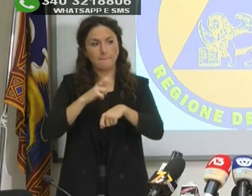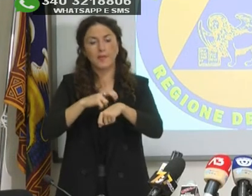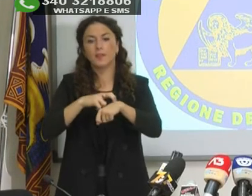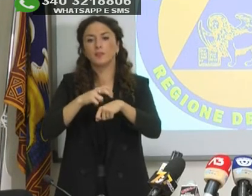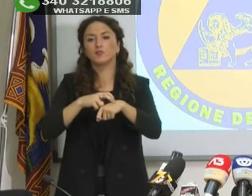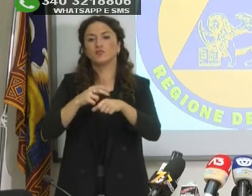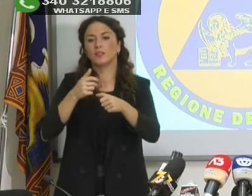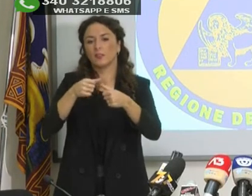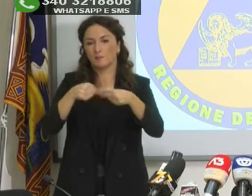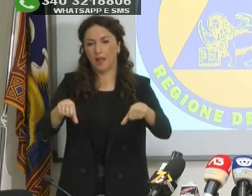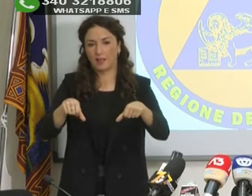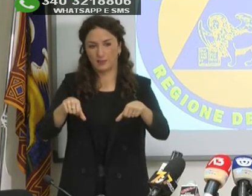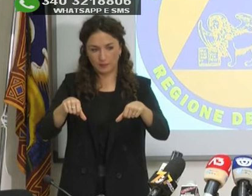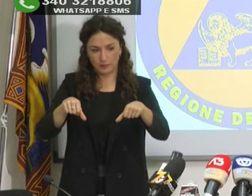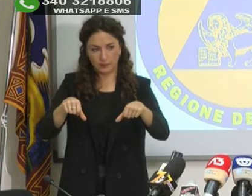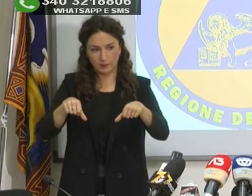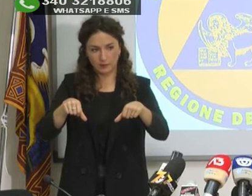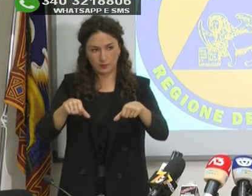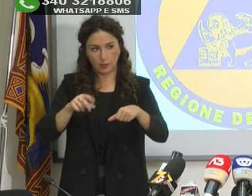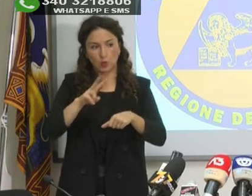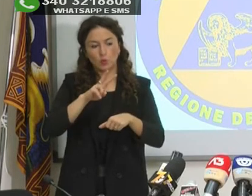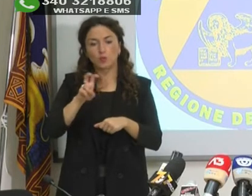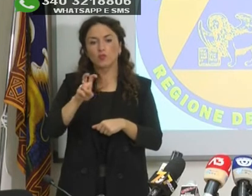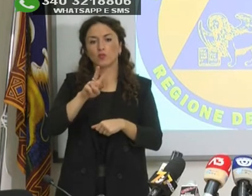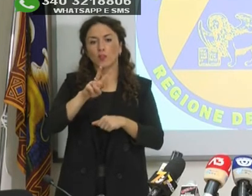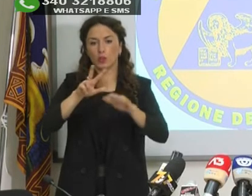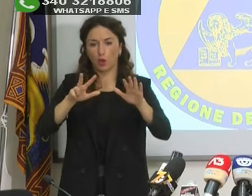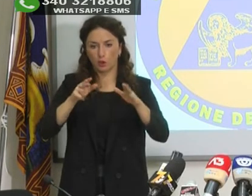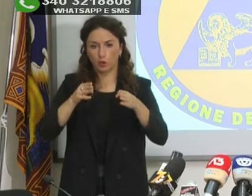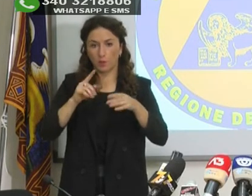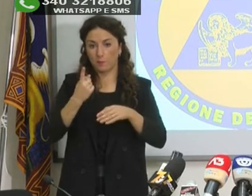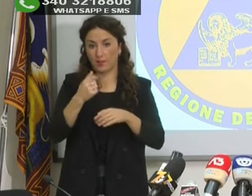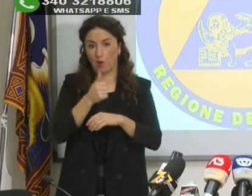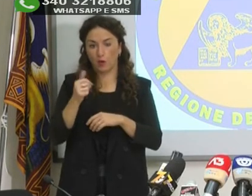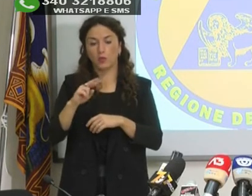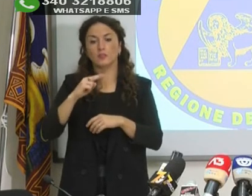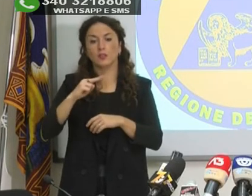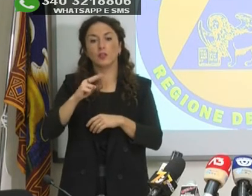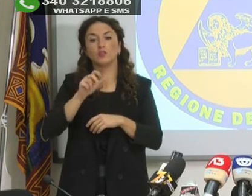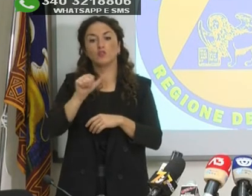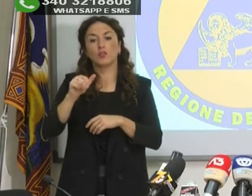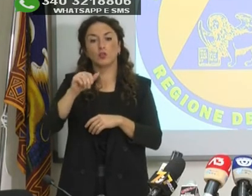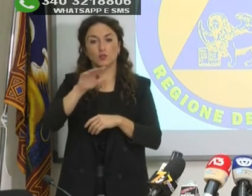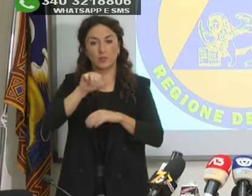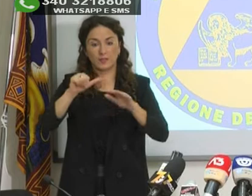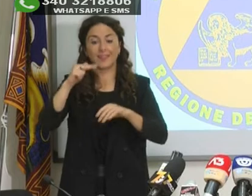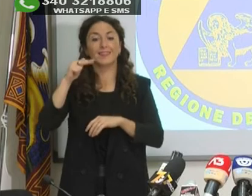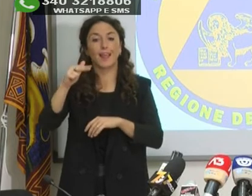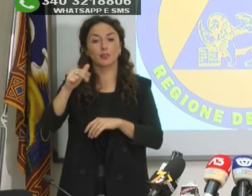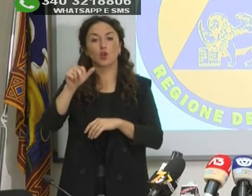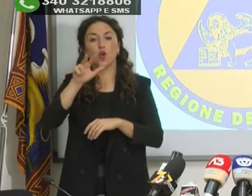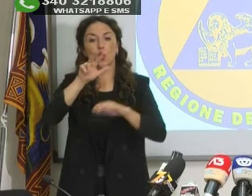di famiglia, corsisti al primo anno 228, al secondo 156, al